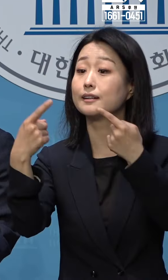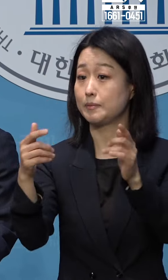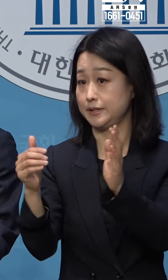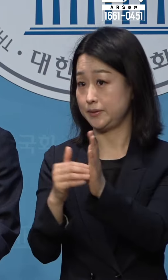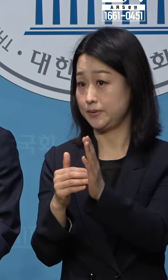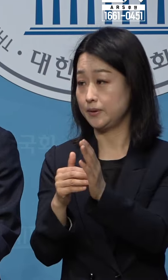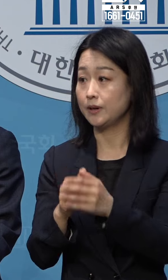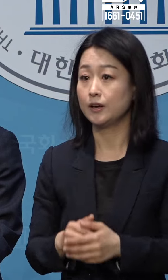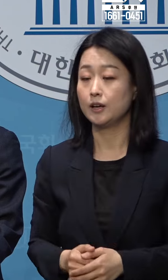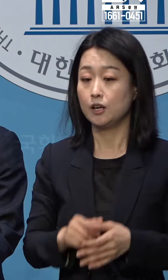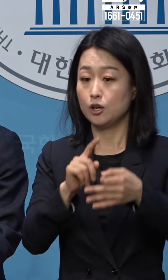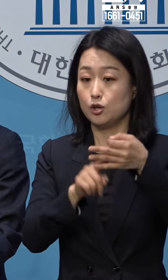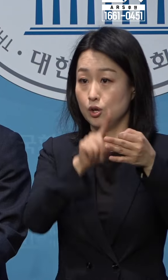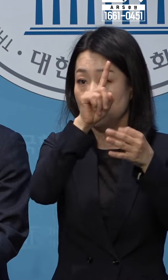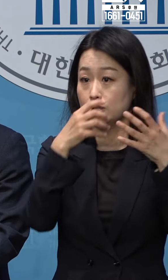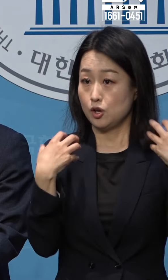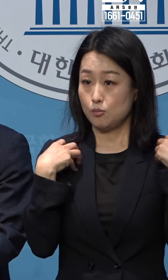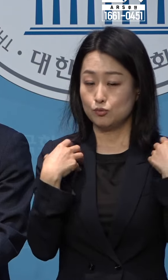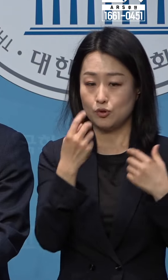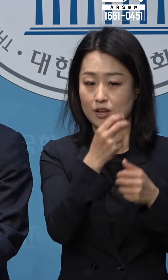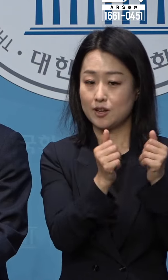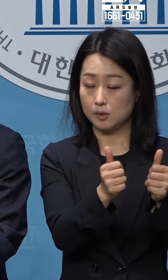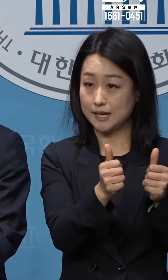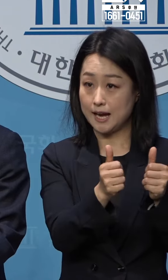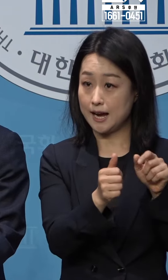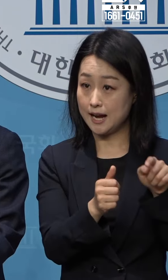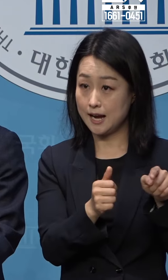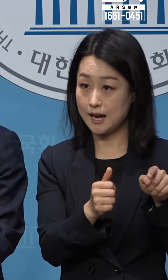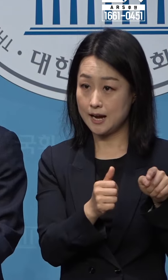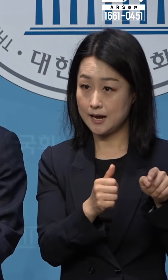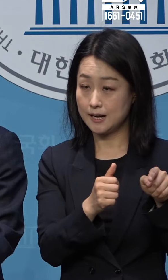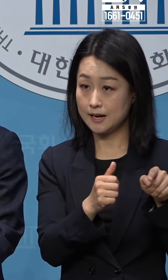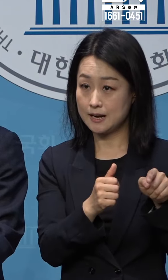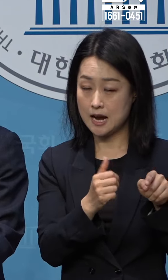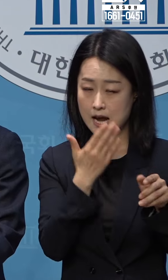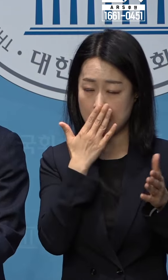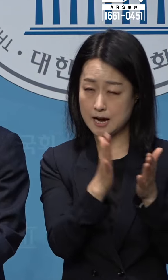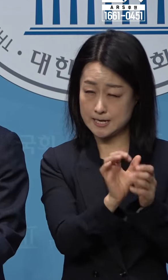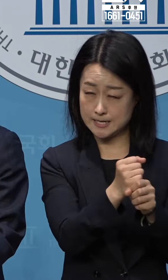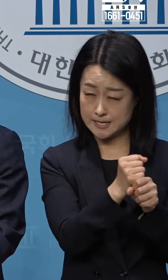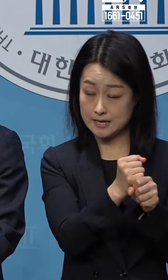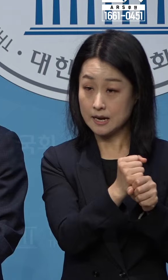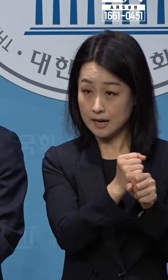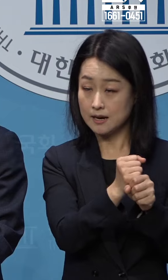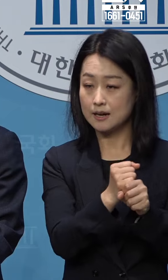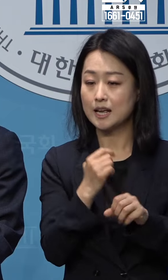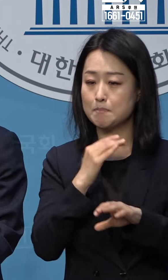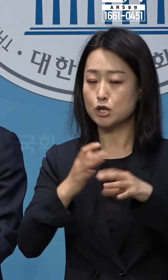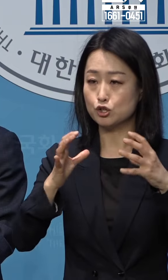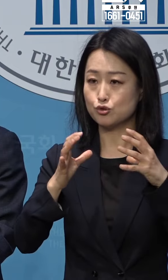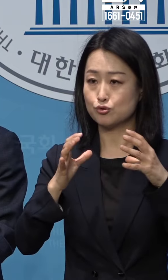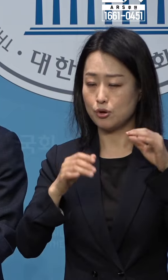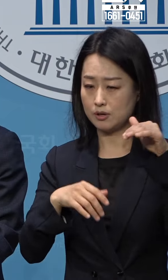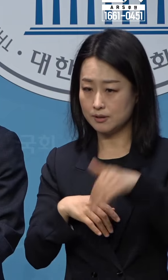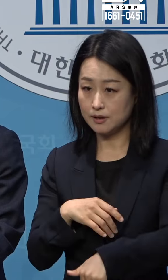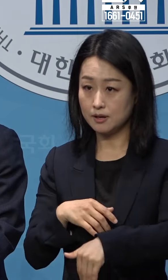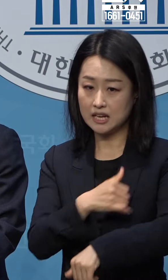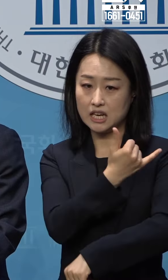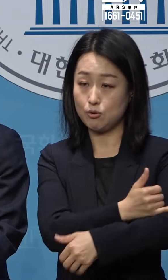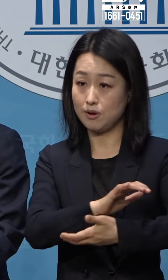실입니다 윤석 정권의 정치검찰이 정치 수사를 하여 민주주의를 후퇴시키고 인권을 침해하며